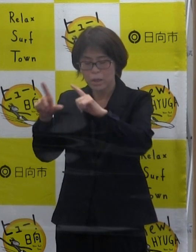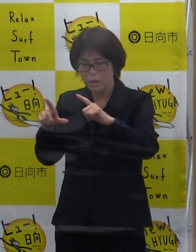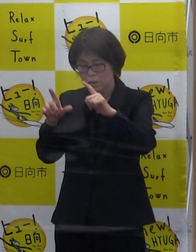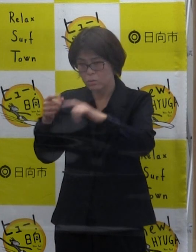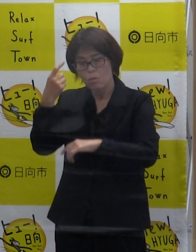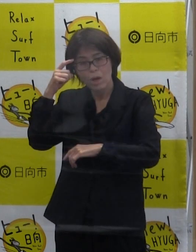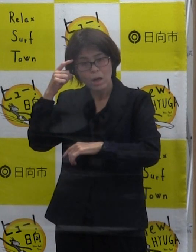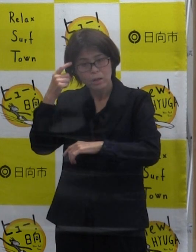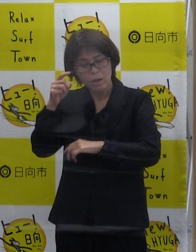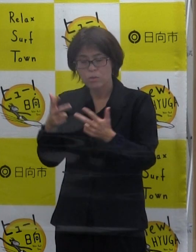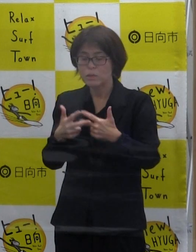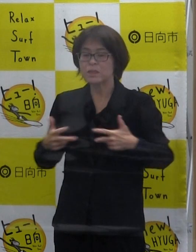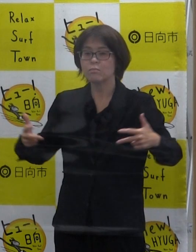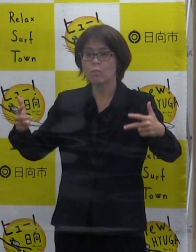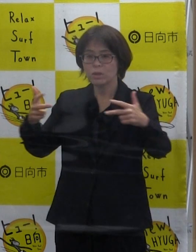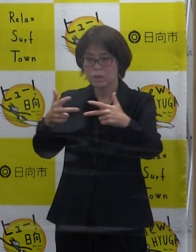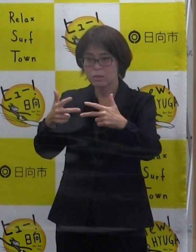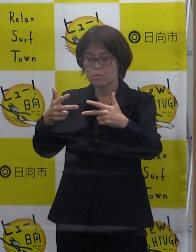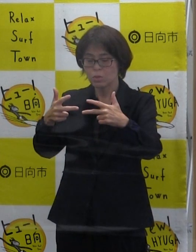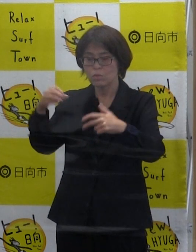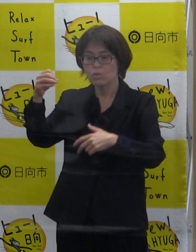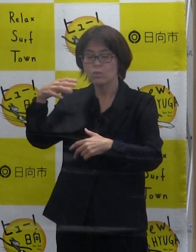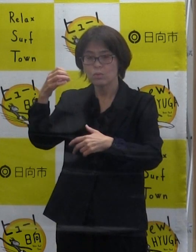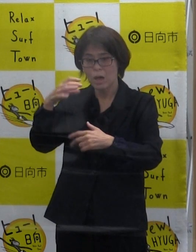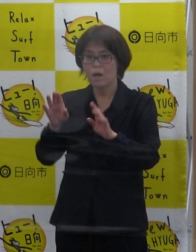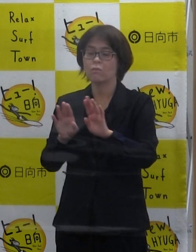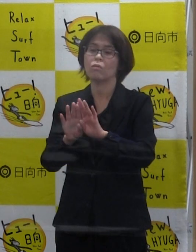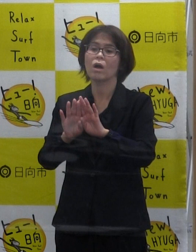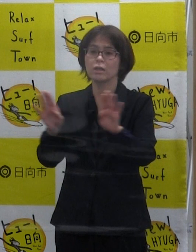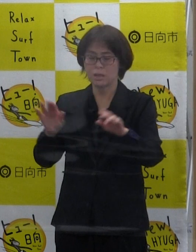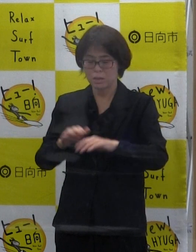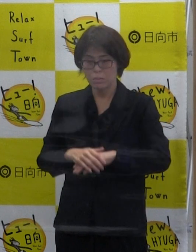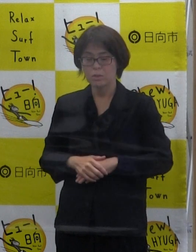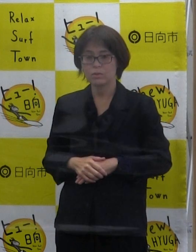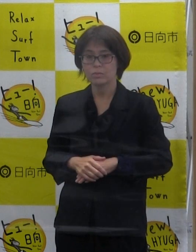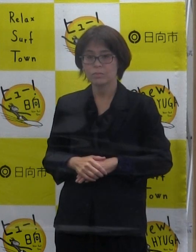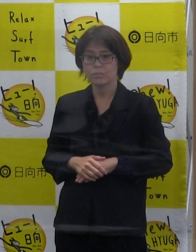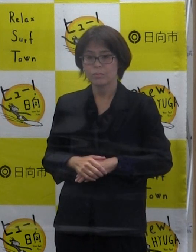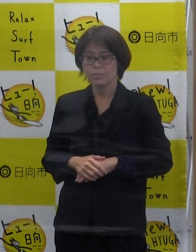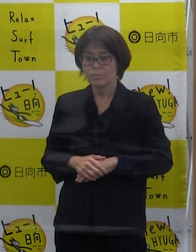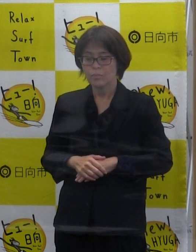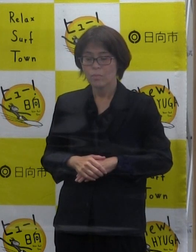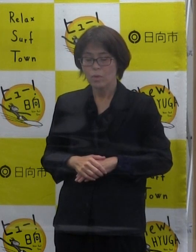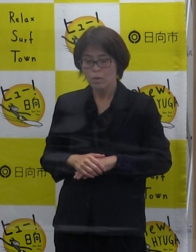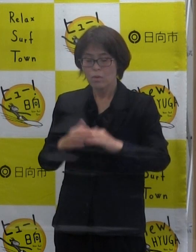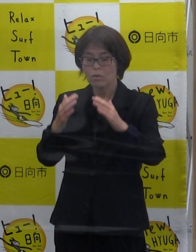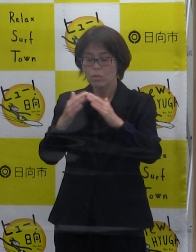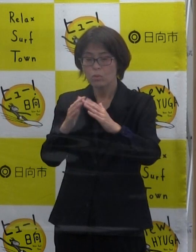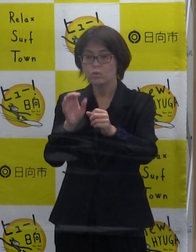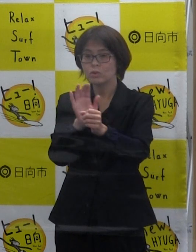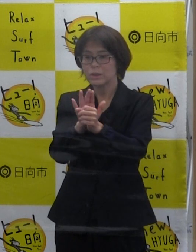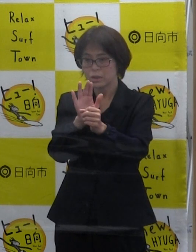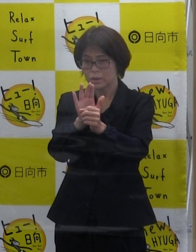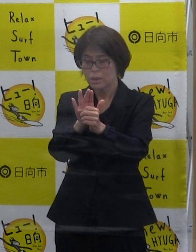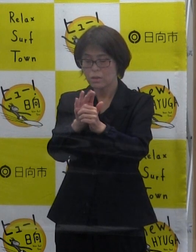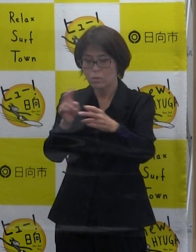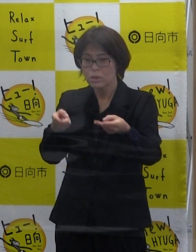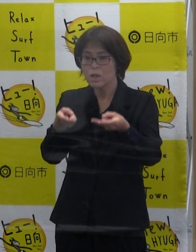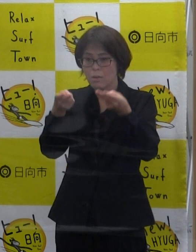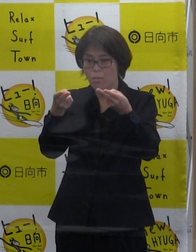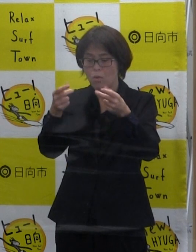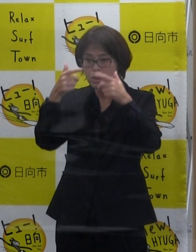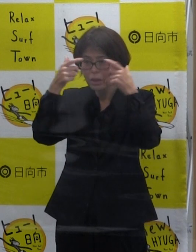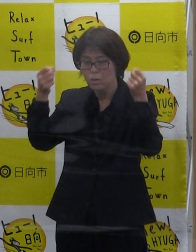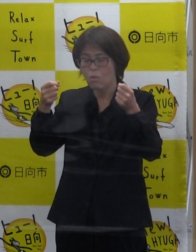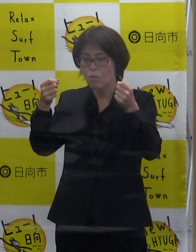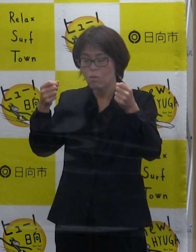ンポジウム in 日向を開催をいたします。居住支援分野の第一人者であります日本